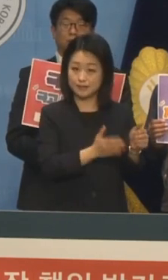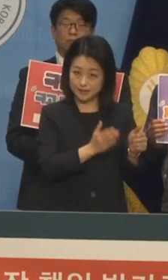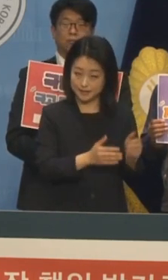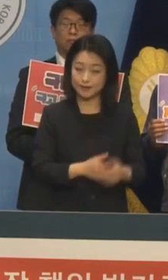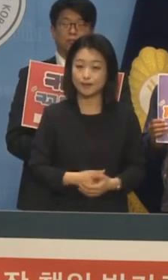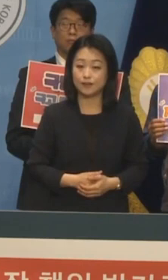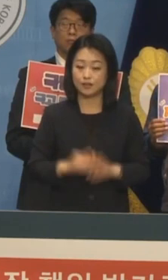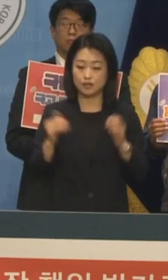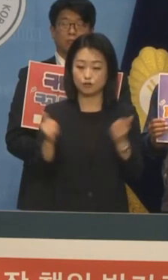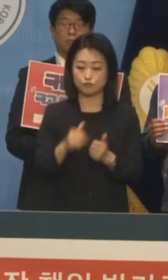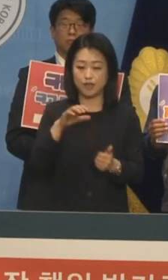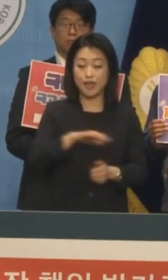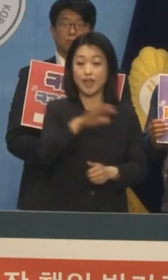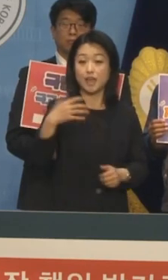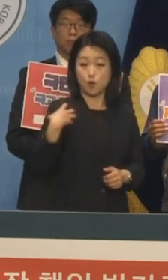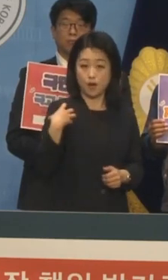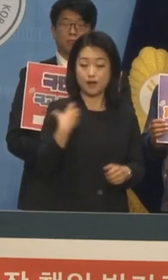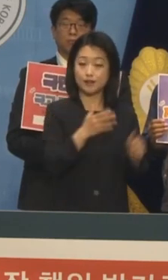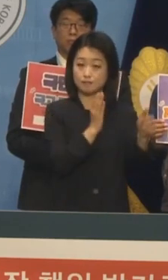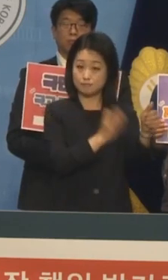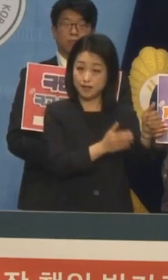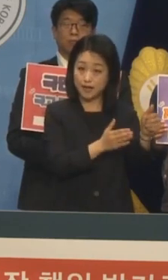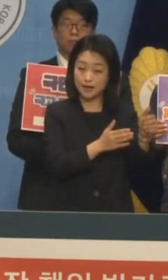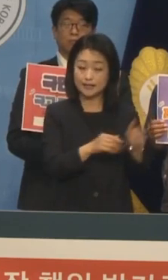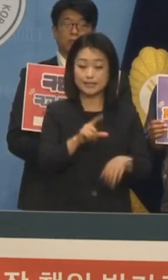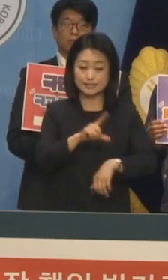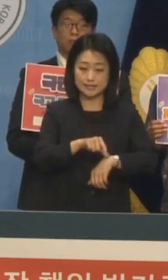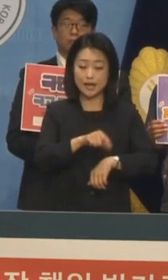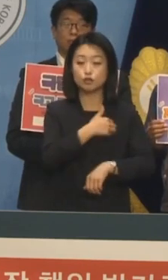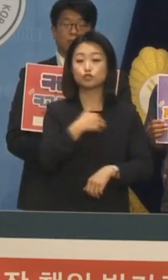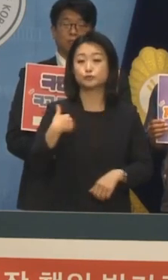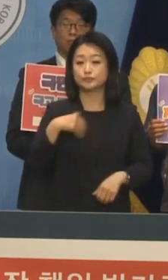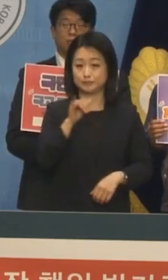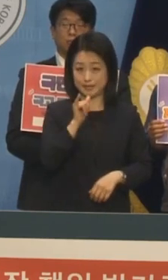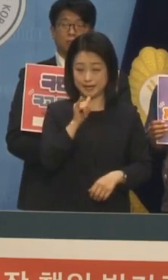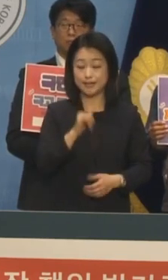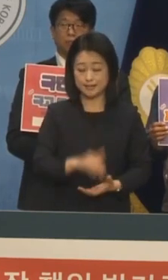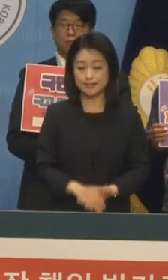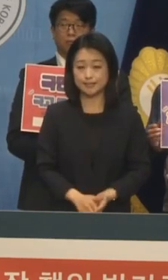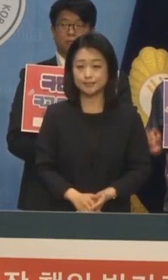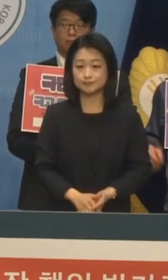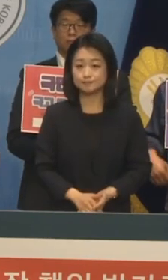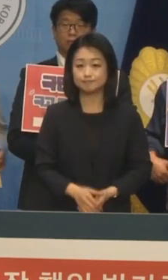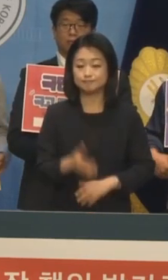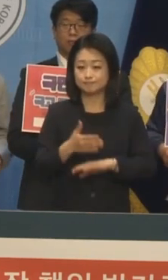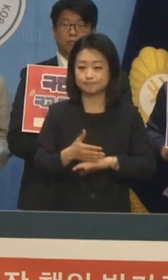촉구합니다. 국회가 제 역할을 해야 될 때이고 아직 시간이 남아 있습니다. 감사합니다.